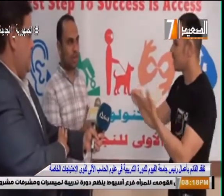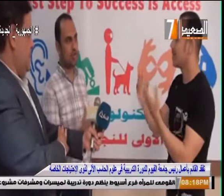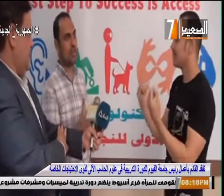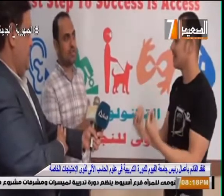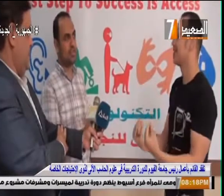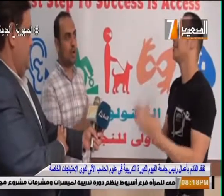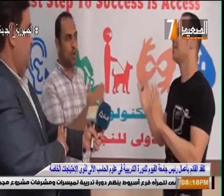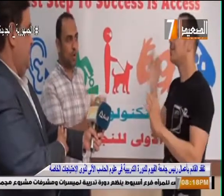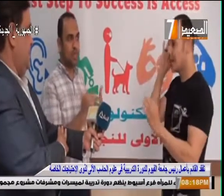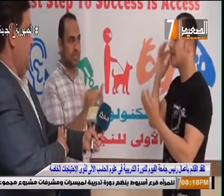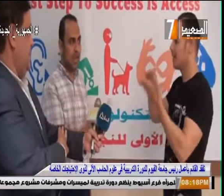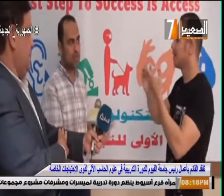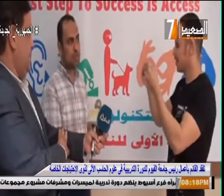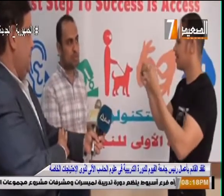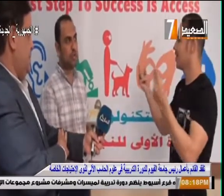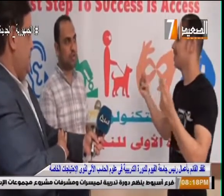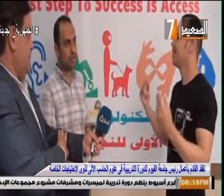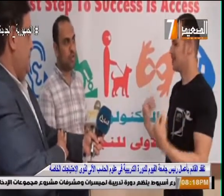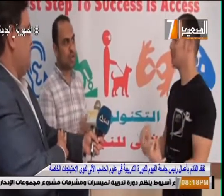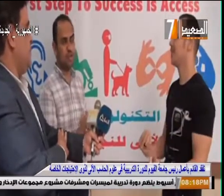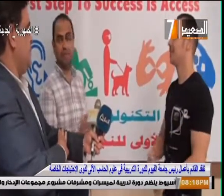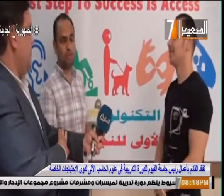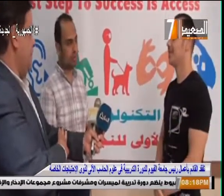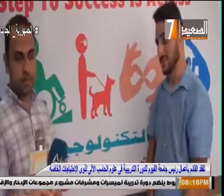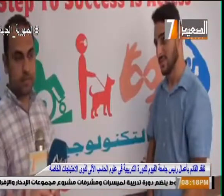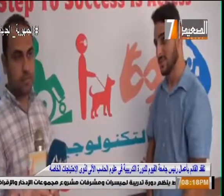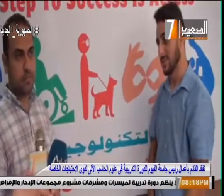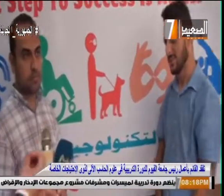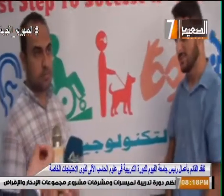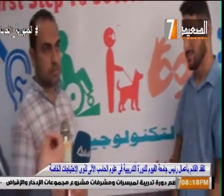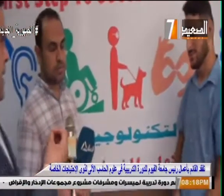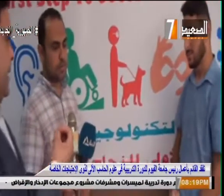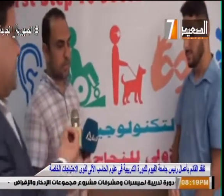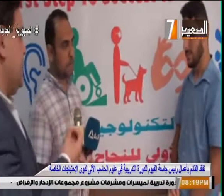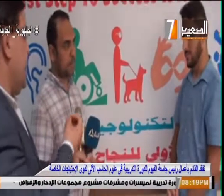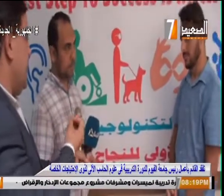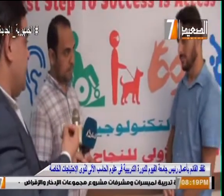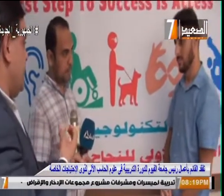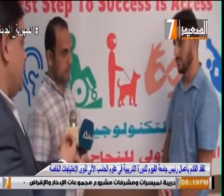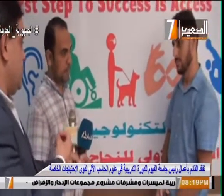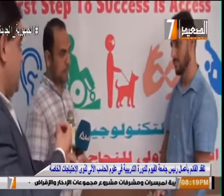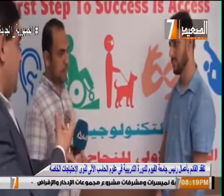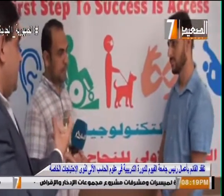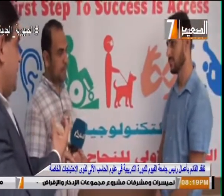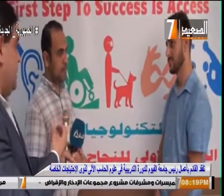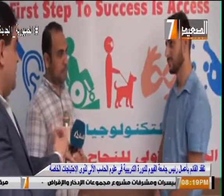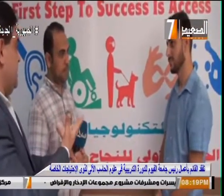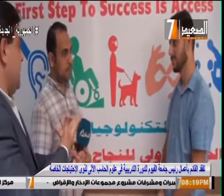عشان خاطر يسمعه، وهو بيساعده بلغه الاشاره عشان يفهمه. ايه الحاجه اللي كنت تتمنى تلاقيها في المركز وتتعلمها بس ما